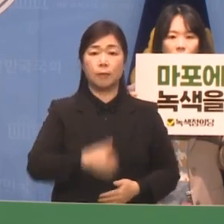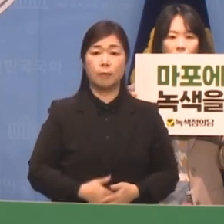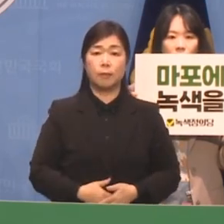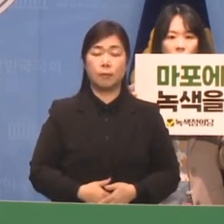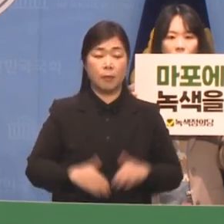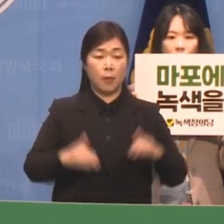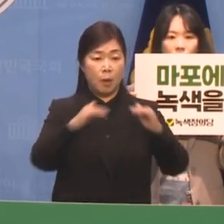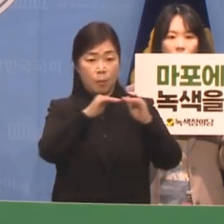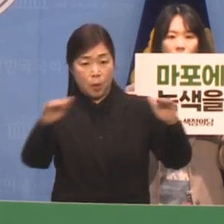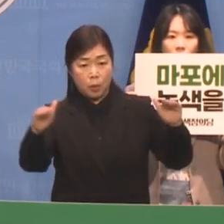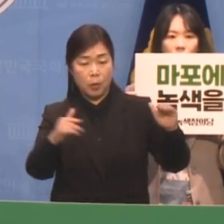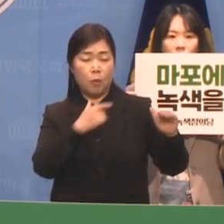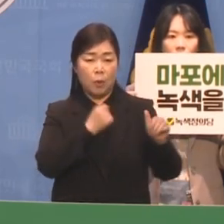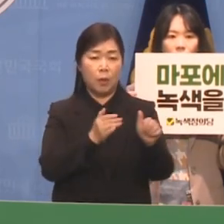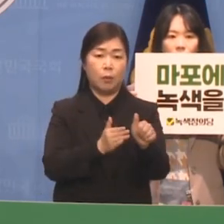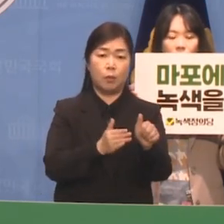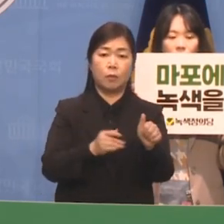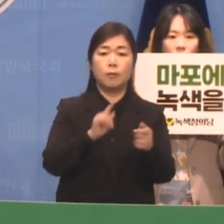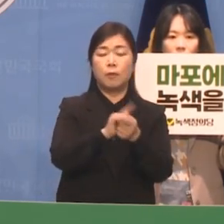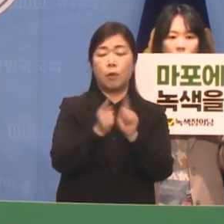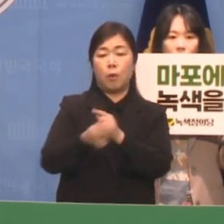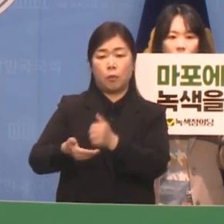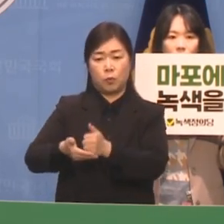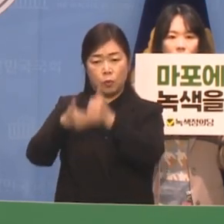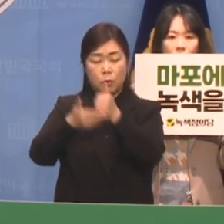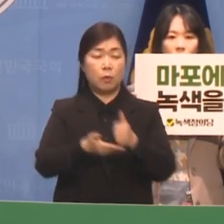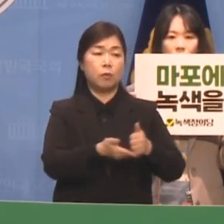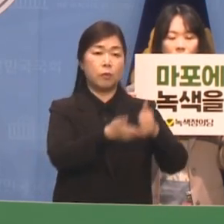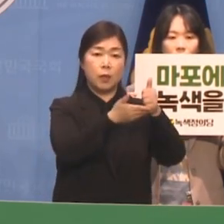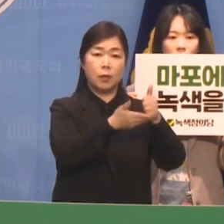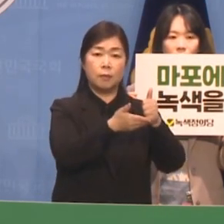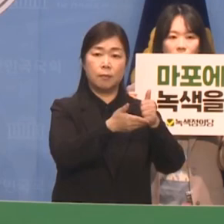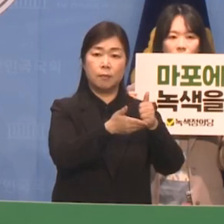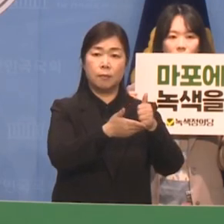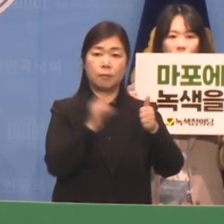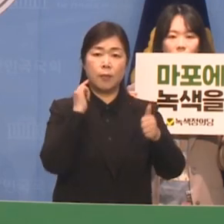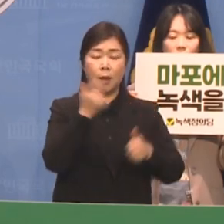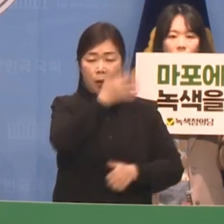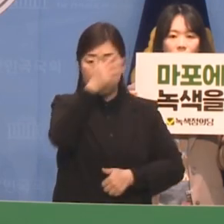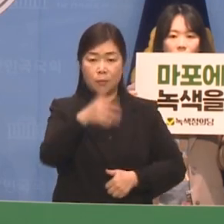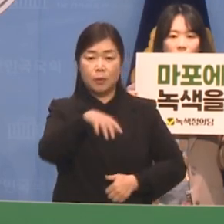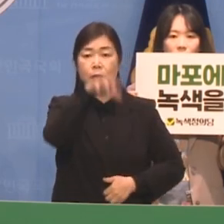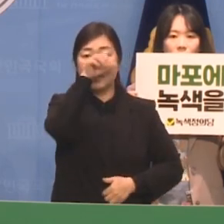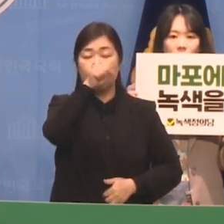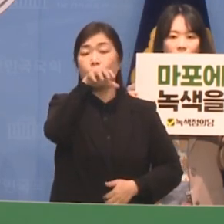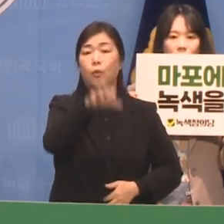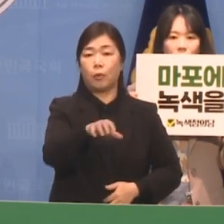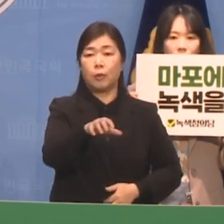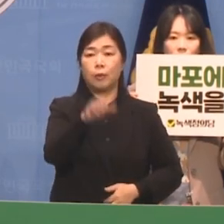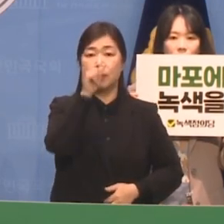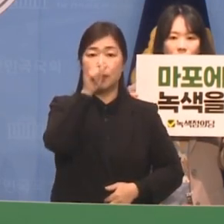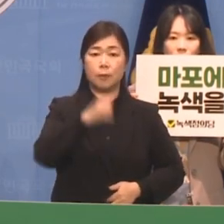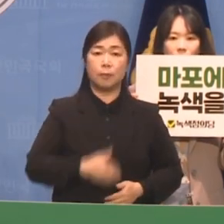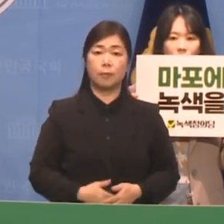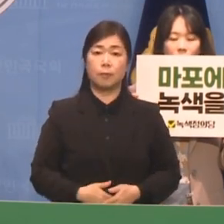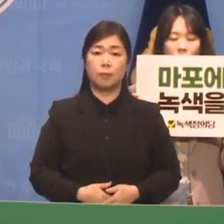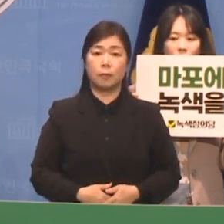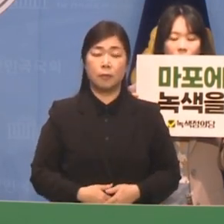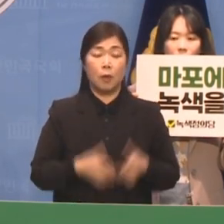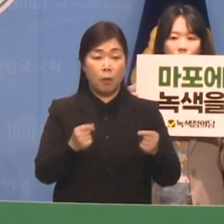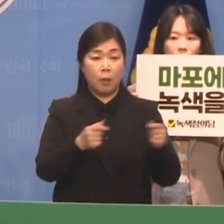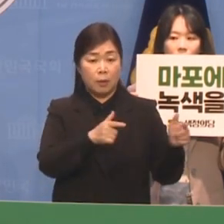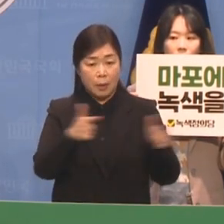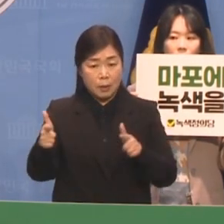평등을 추구하고 서로를 존중하는 아름다운 지역사회가 있는 도시입니다. 이렇게